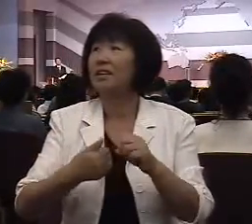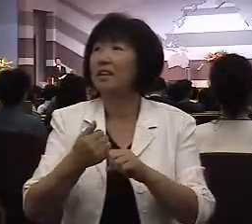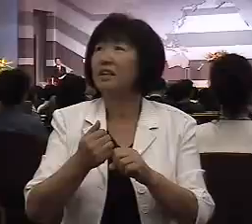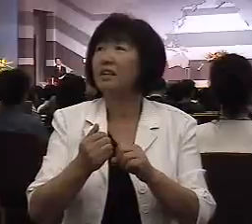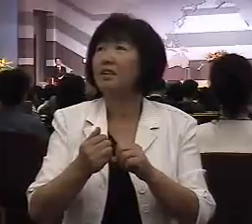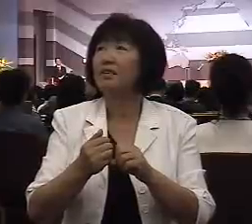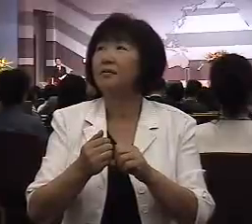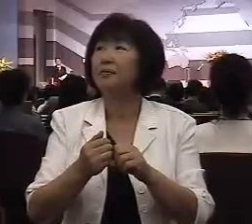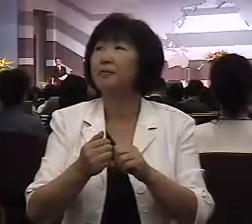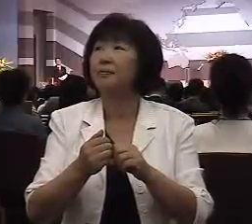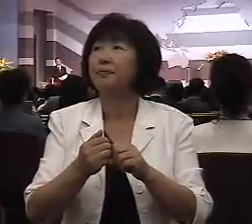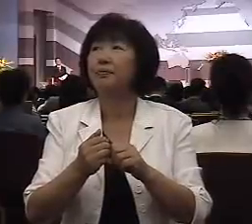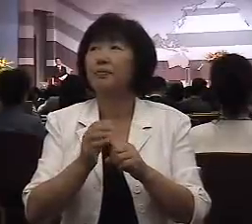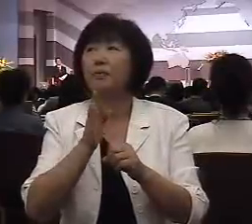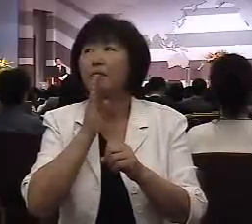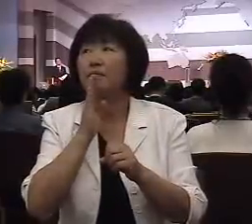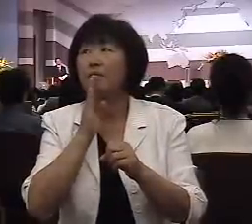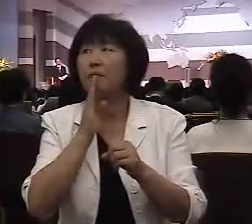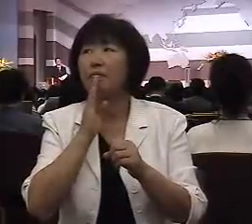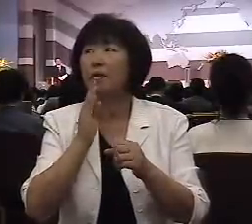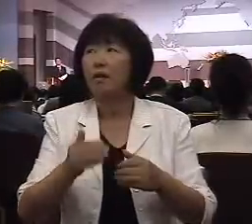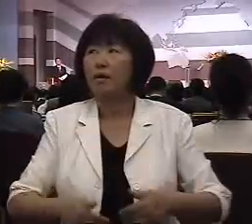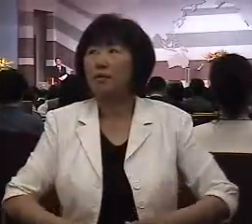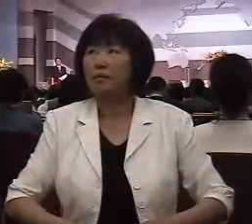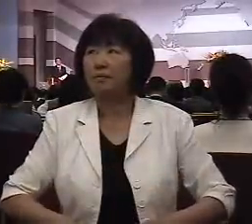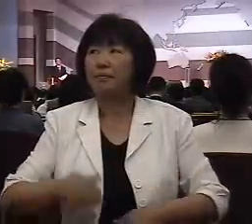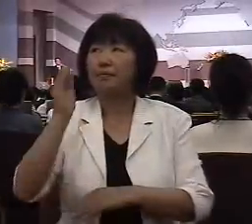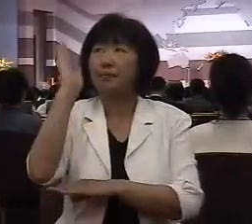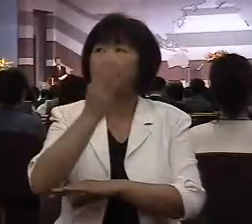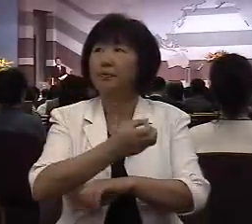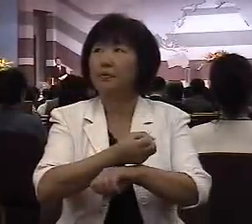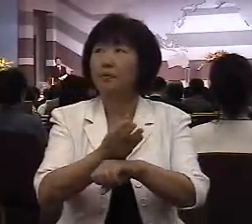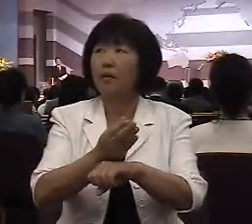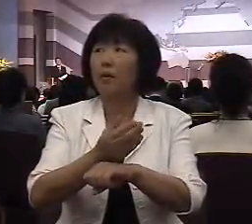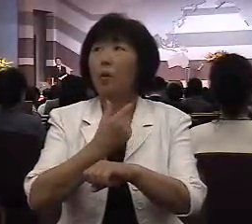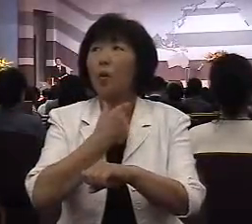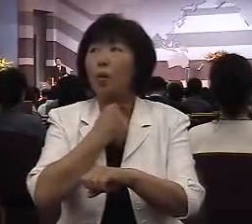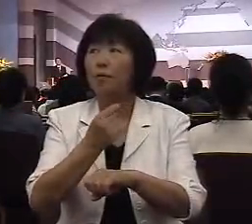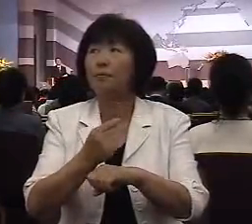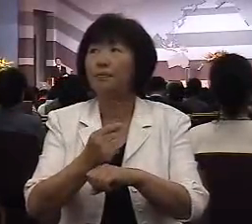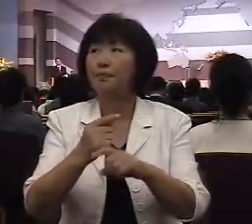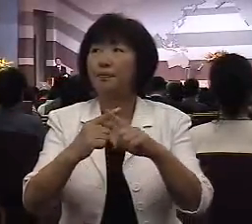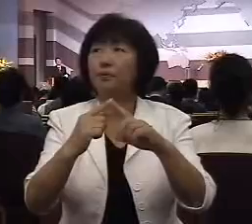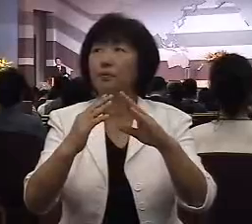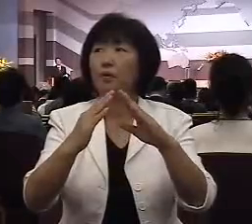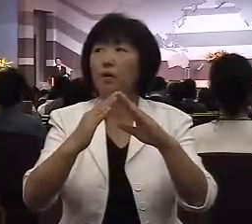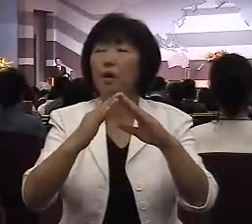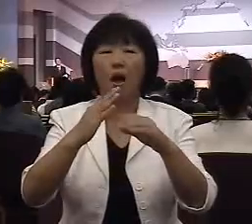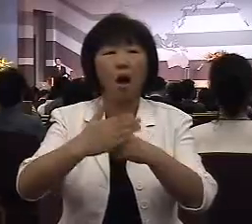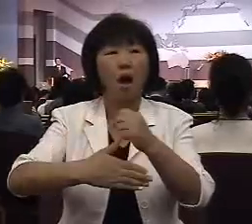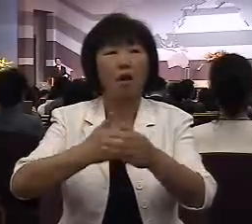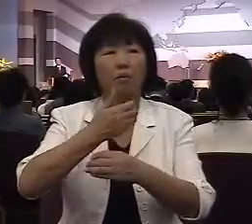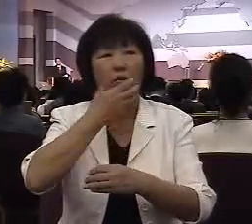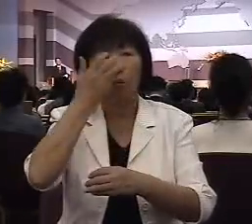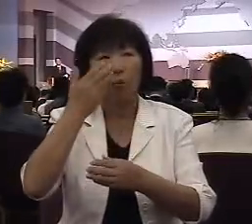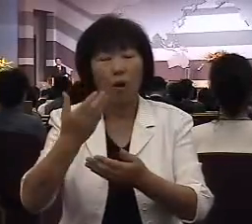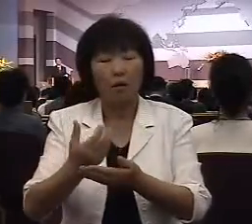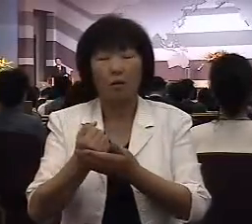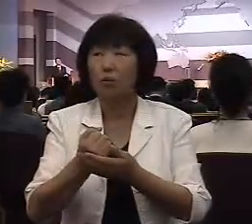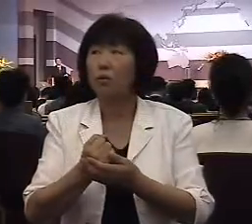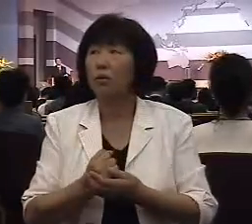특별히 우리 교인들에게 꼭 필요한 것을 또한 말씀드리곤 합니다. 여러분 우리 교회가 하나님의 꿈을